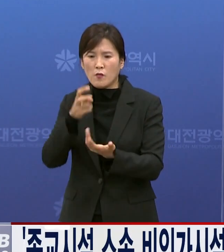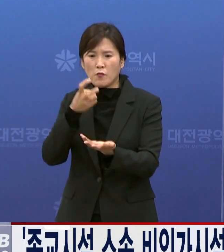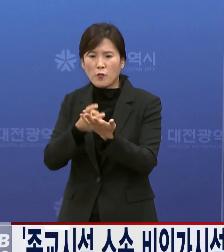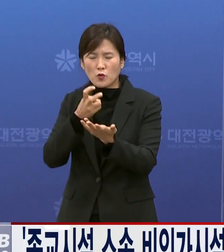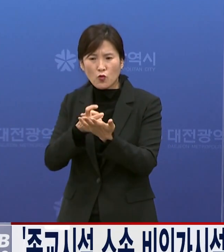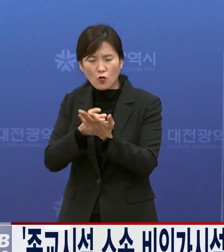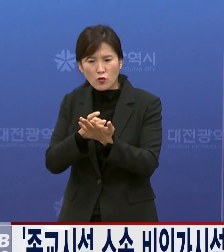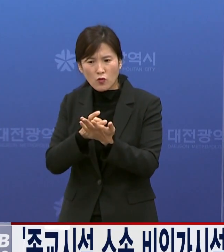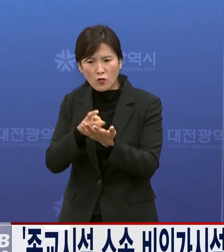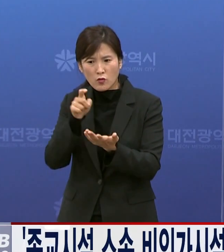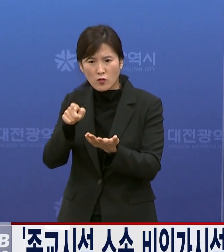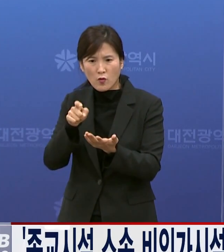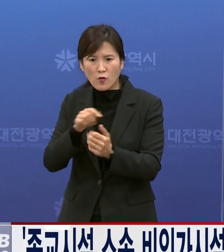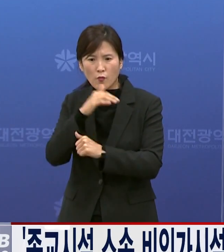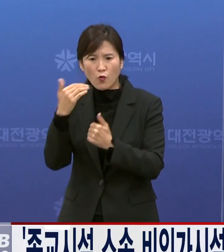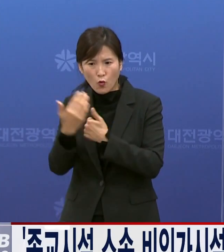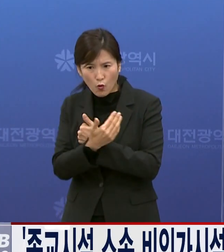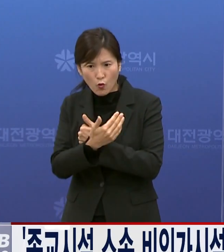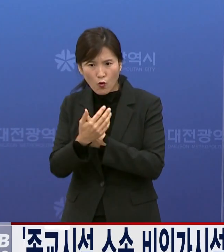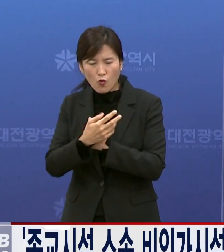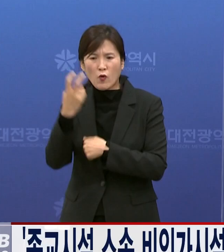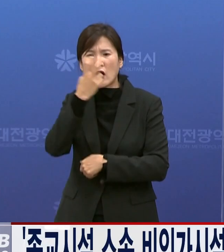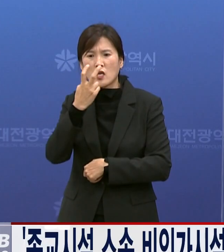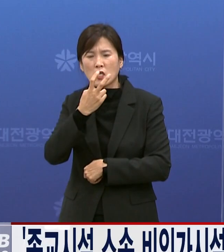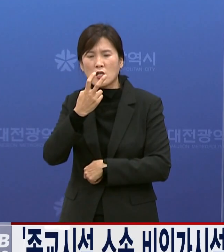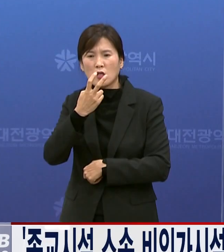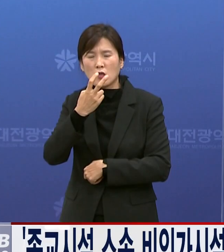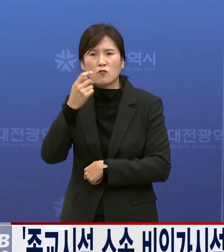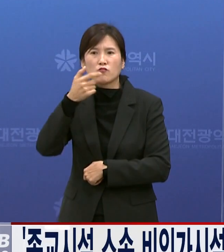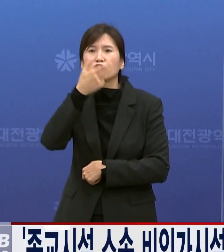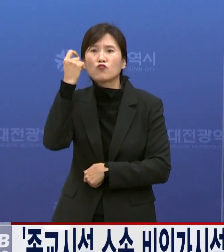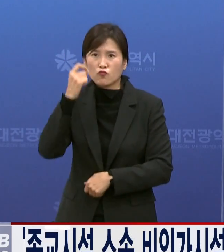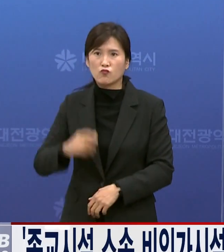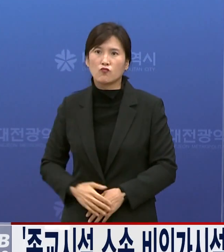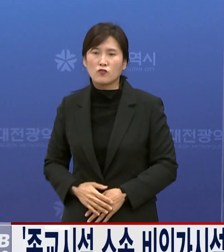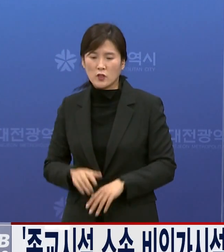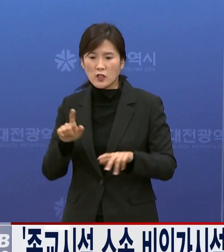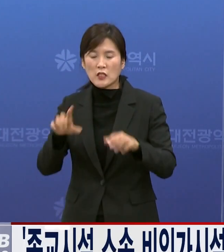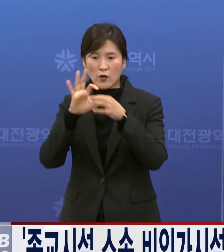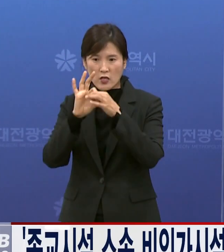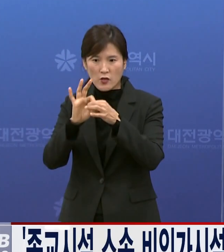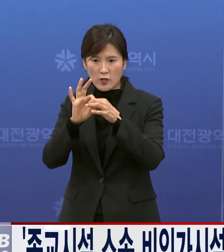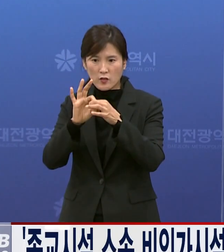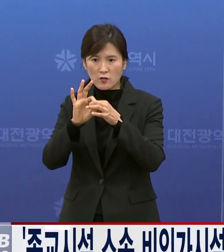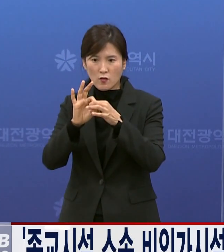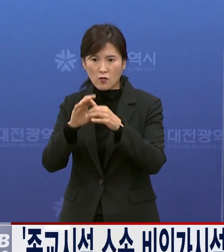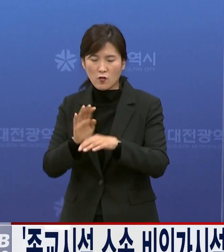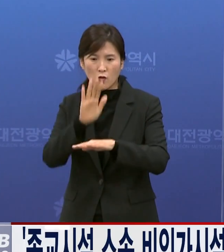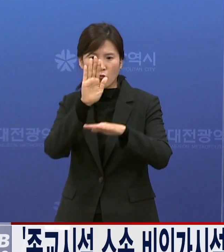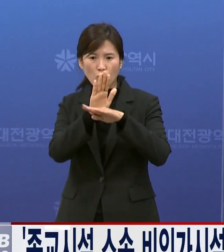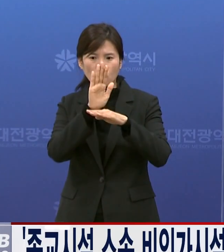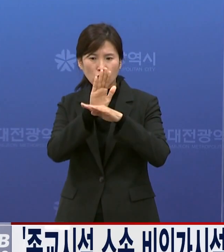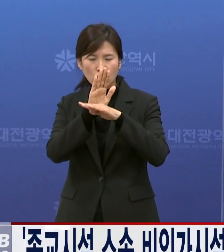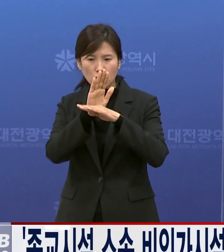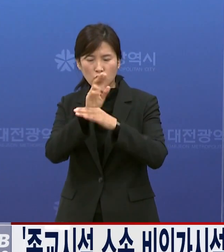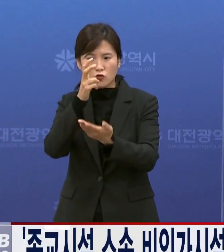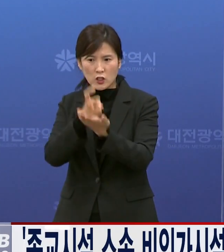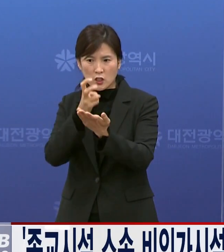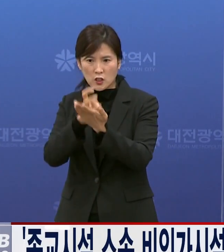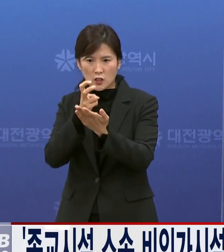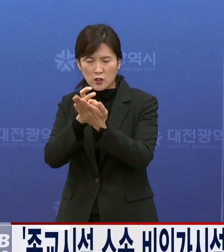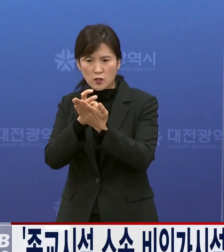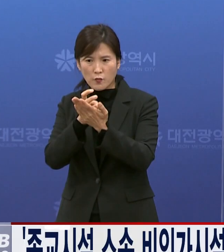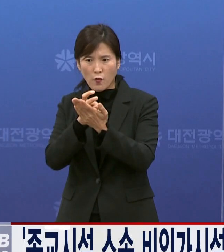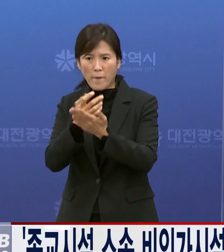놓여 있었던 측면이 있습니다. 이와 관련해서는 오늘 중대본 회의에서 정부 차원의 수칙 등 미비